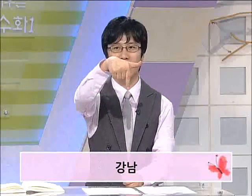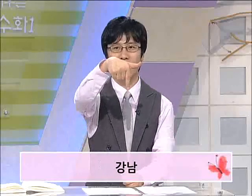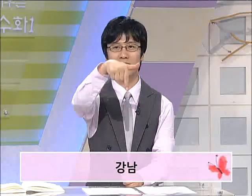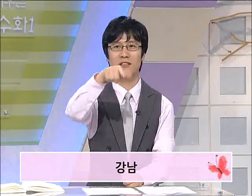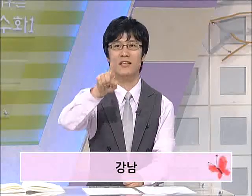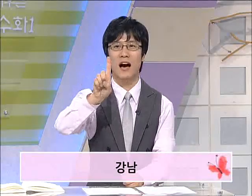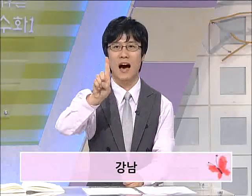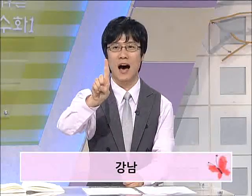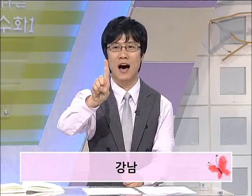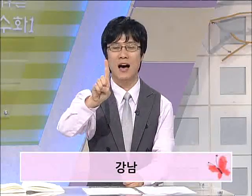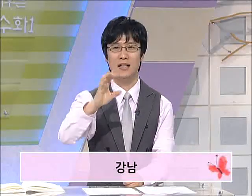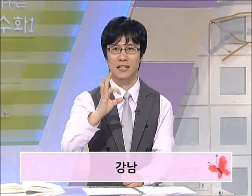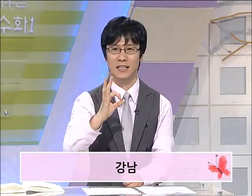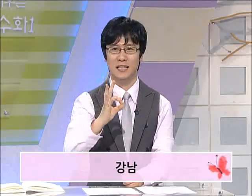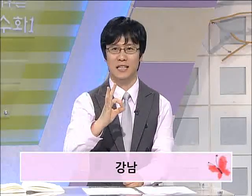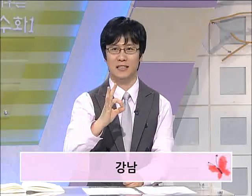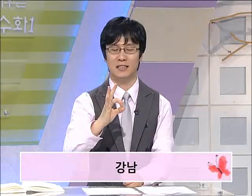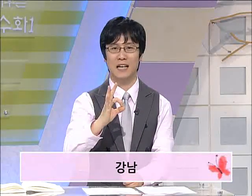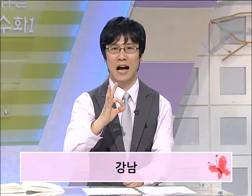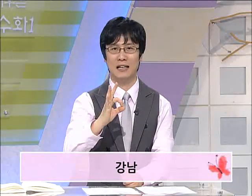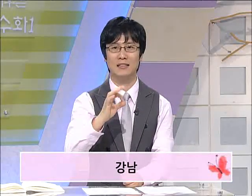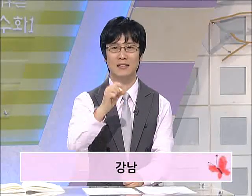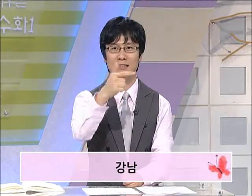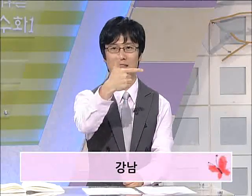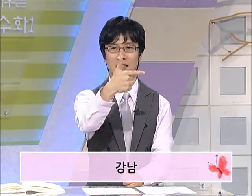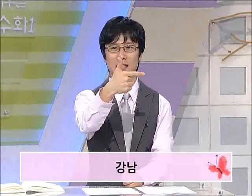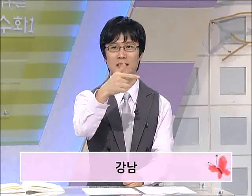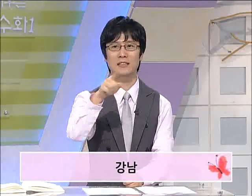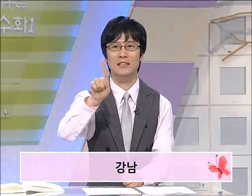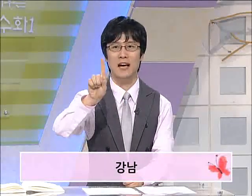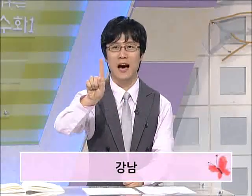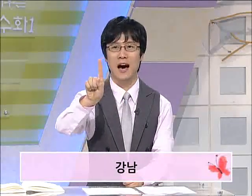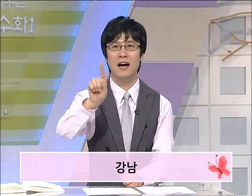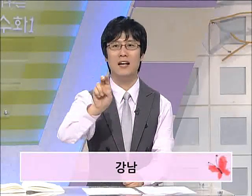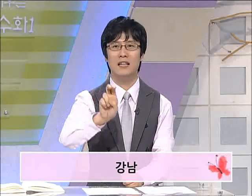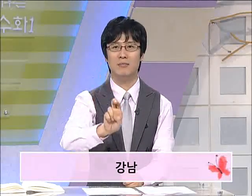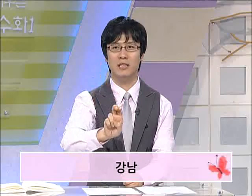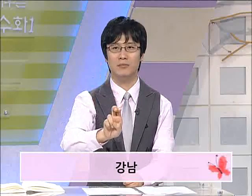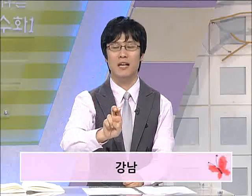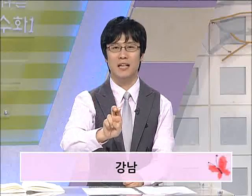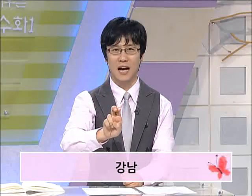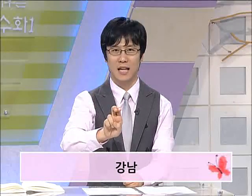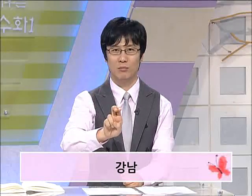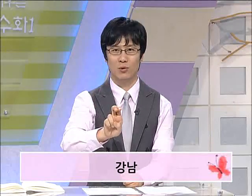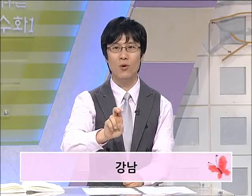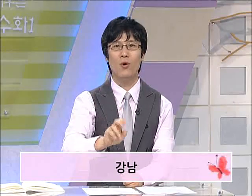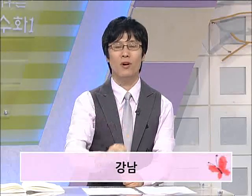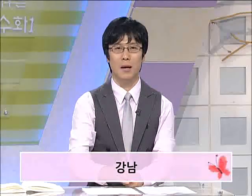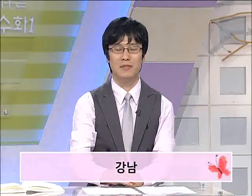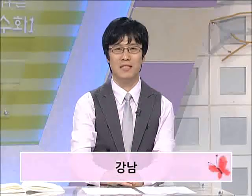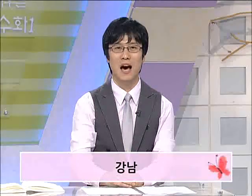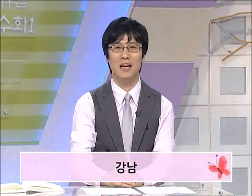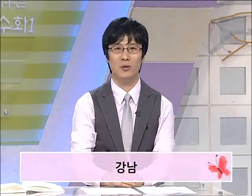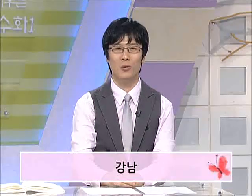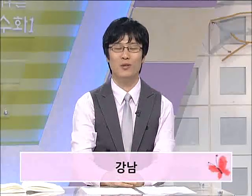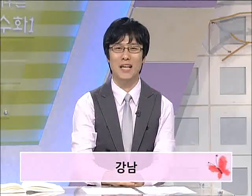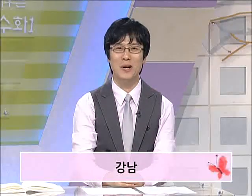기역, 아, 이응, 강, 니은, 아, 미음, 강남으로 갑시다 라고